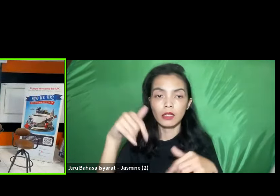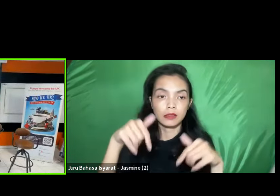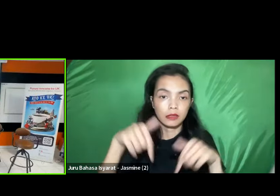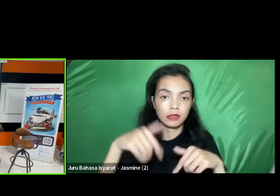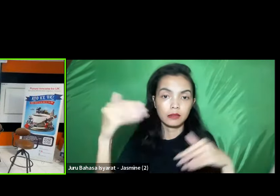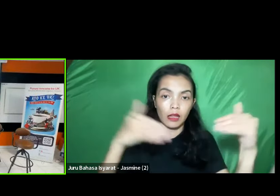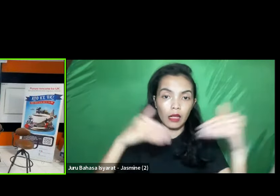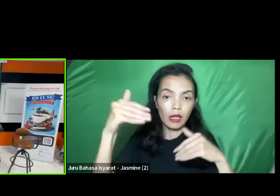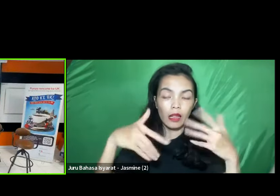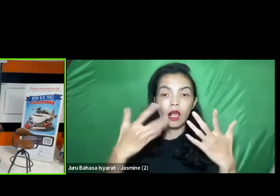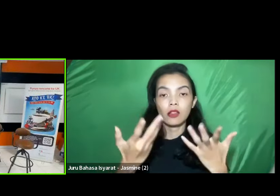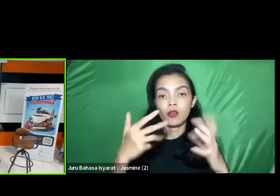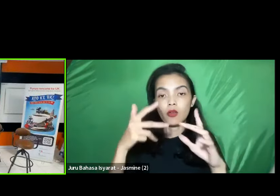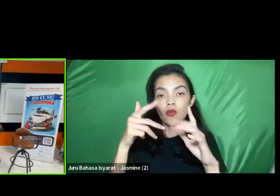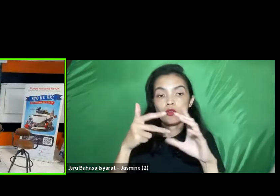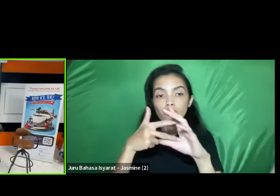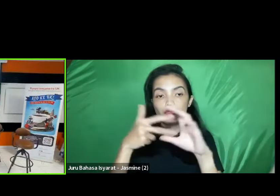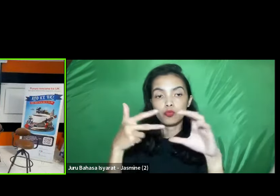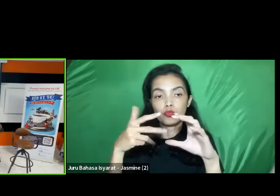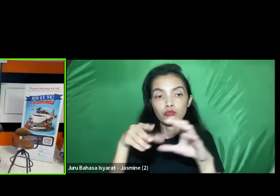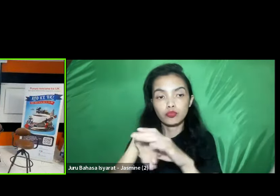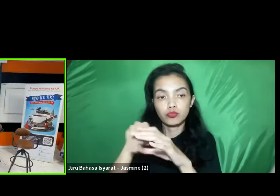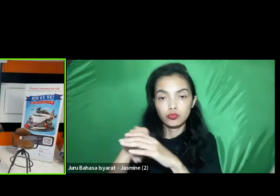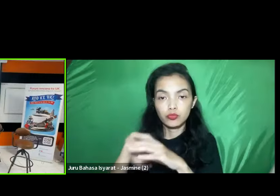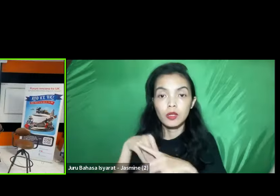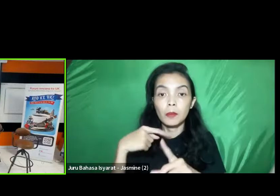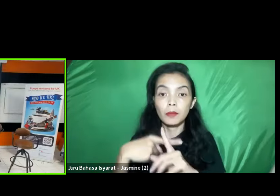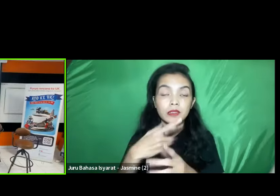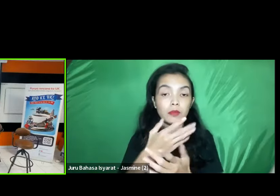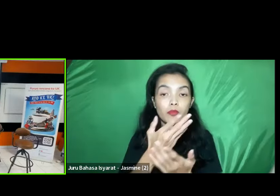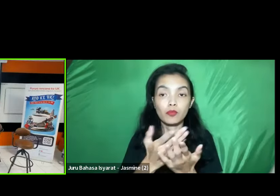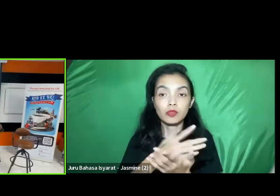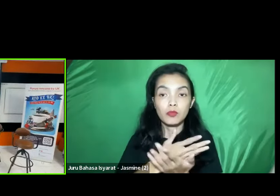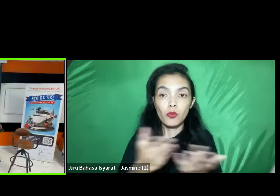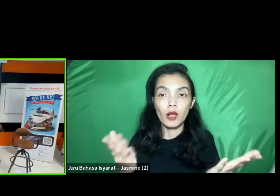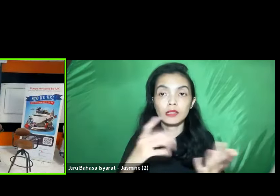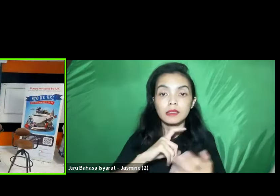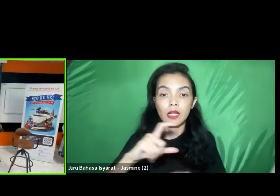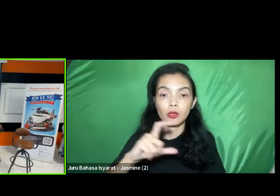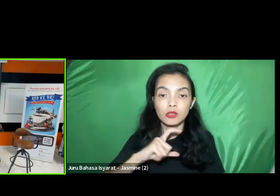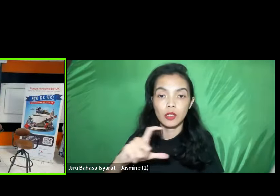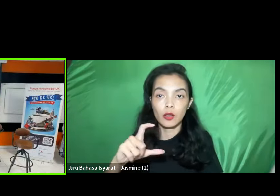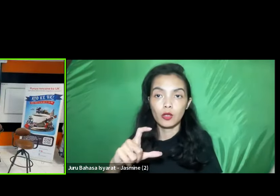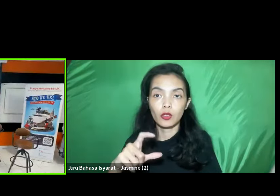offline dan juga semuaisted candidat ya tepuk tangan dulu untuk kita semua